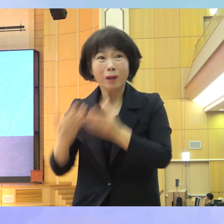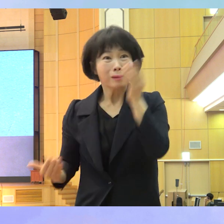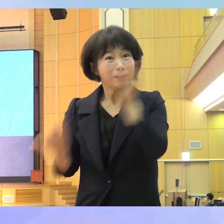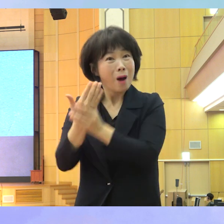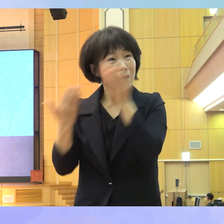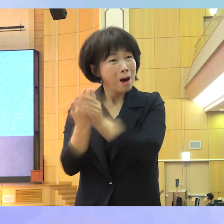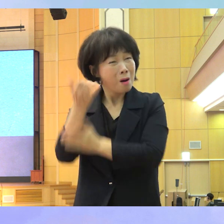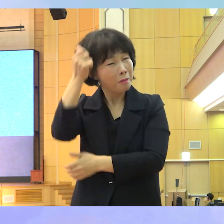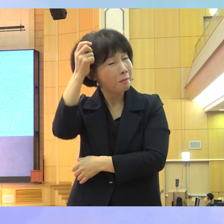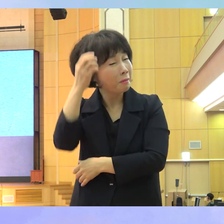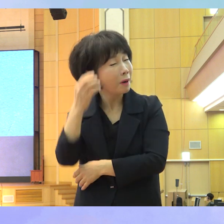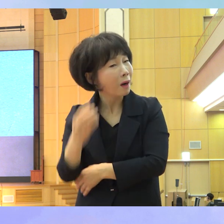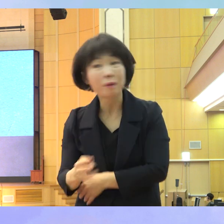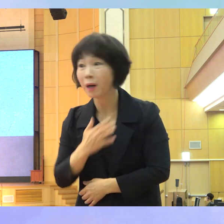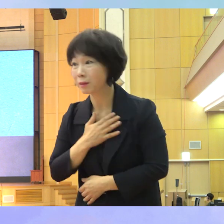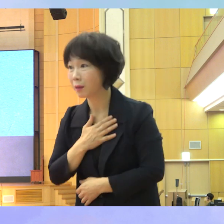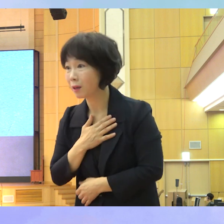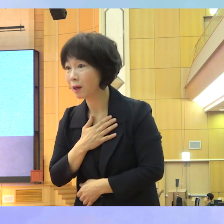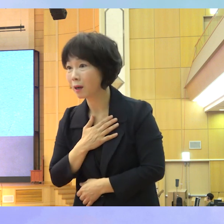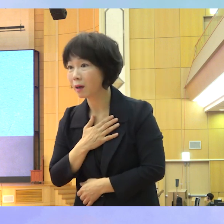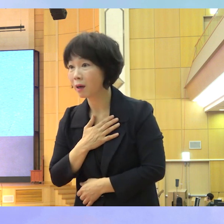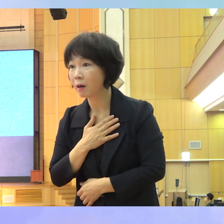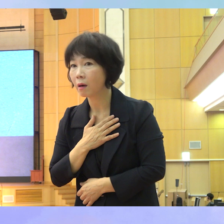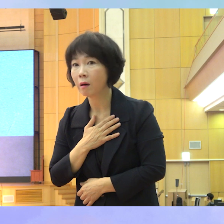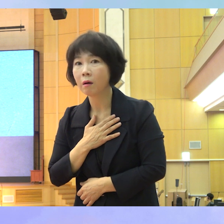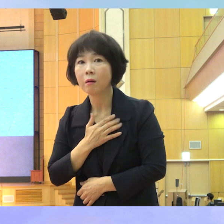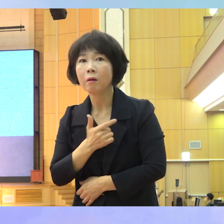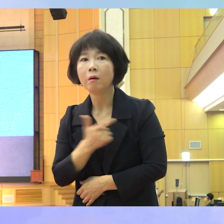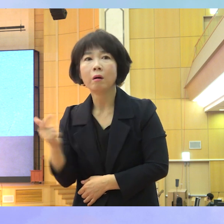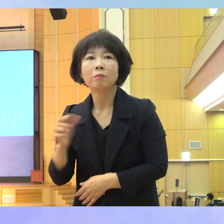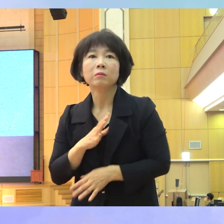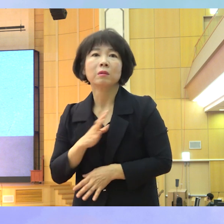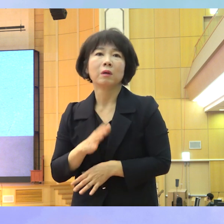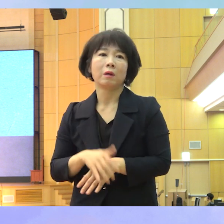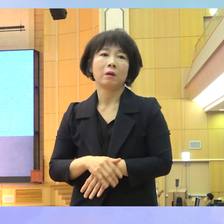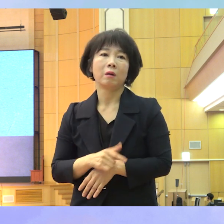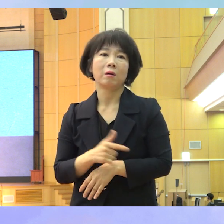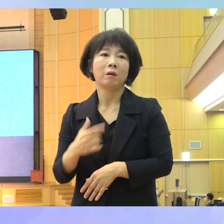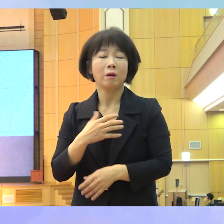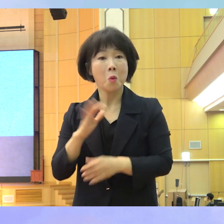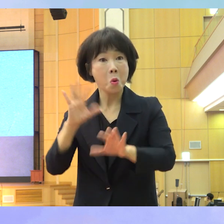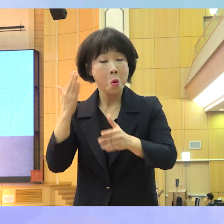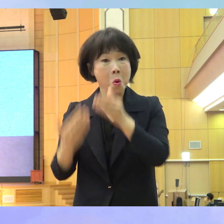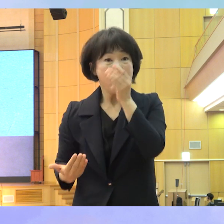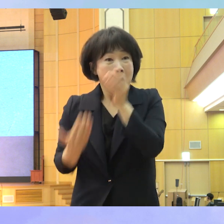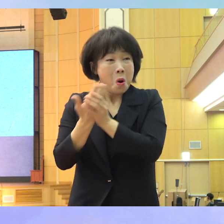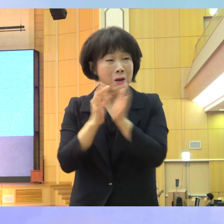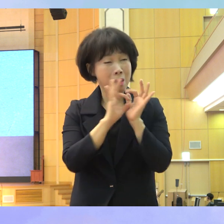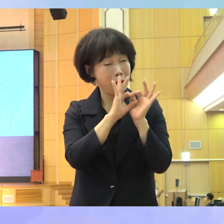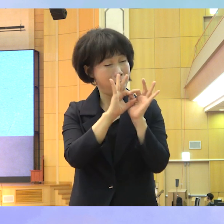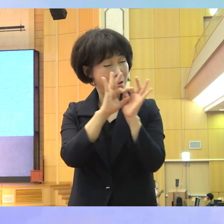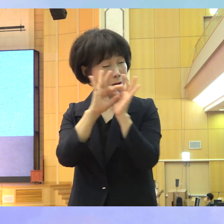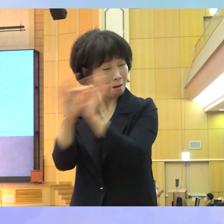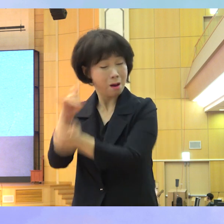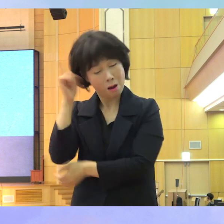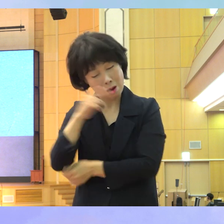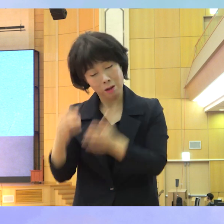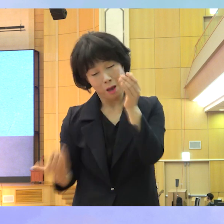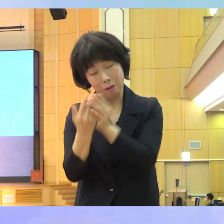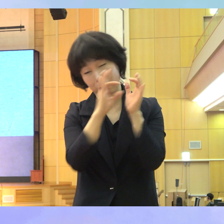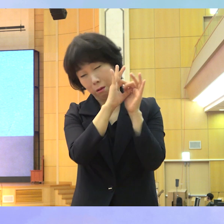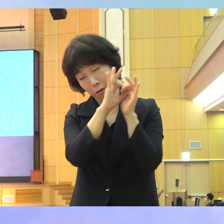요즘엔 아프면 죄야. 이런 정도로 사건 사고가 끊임없이